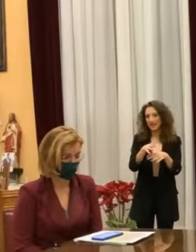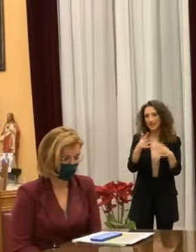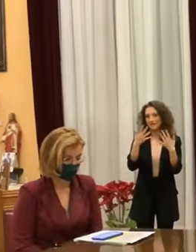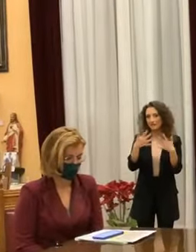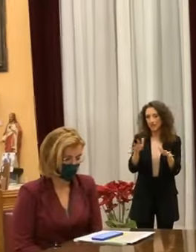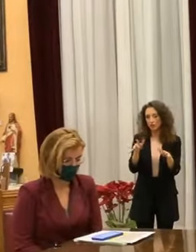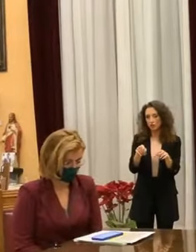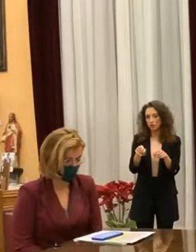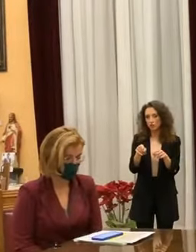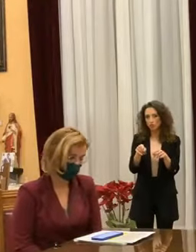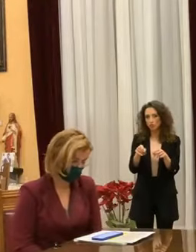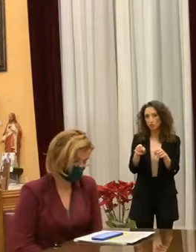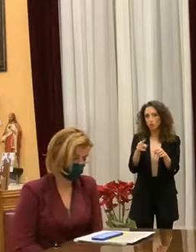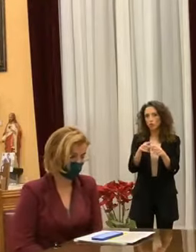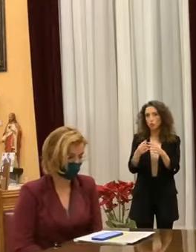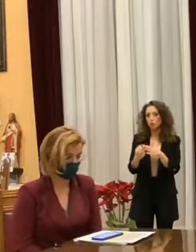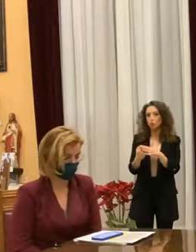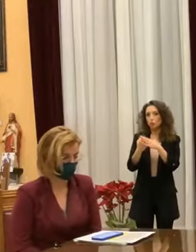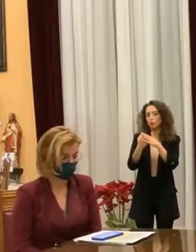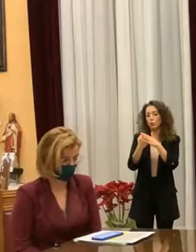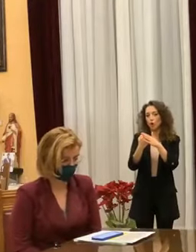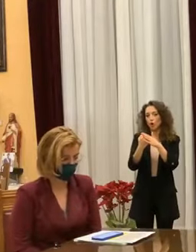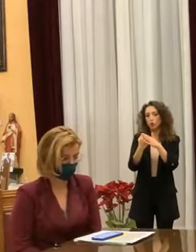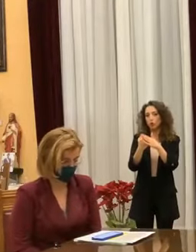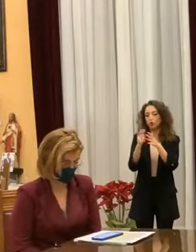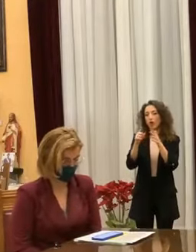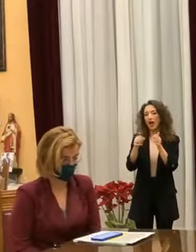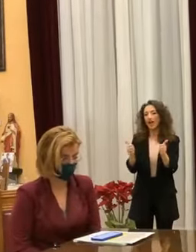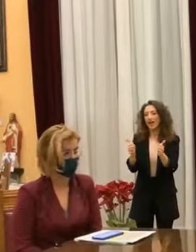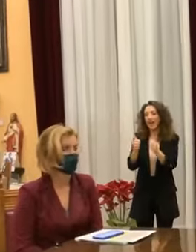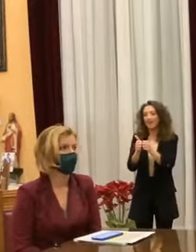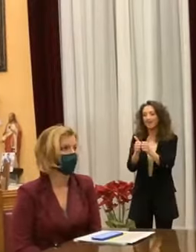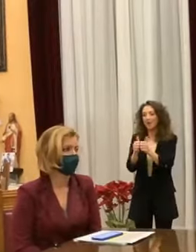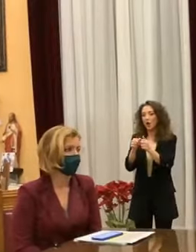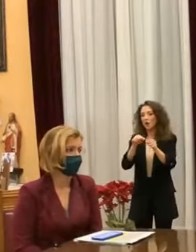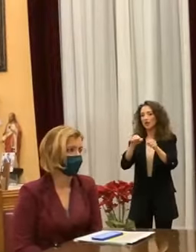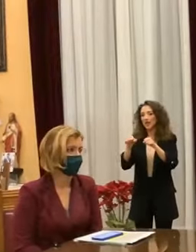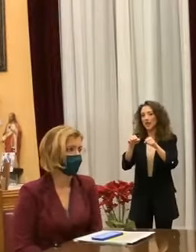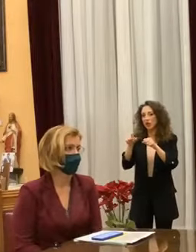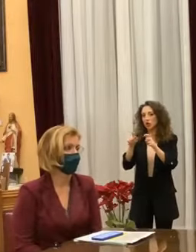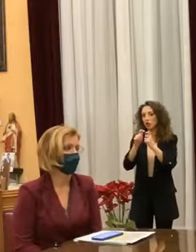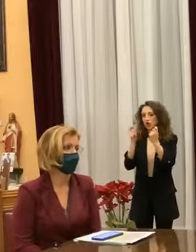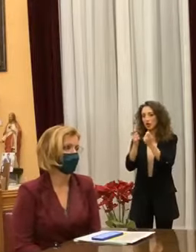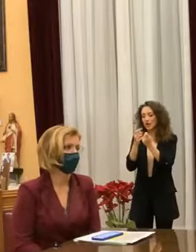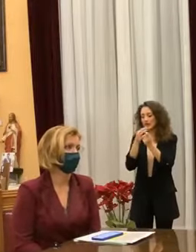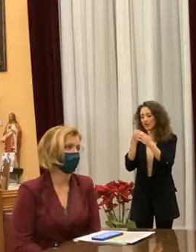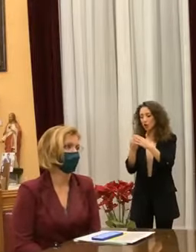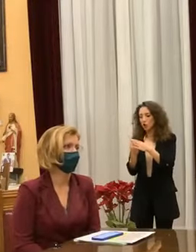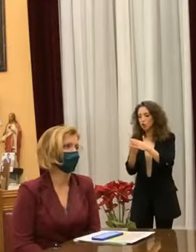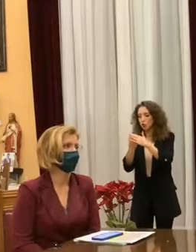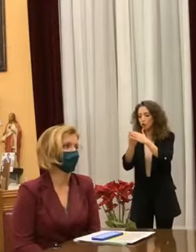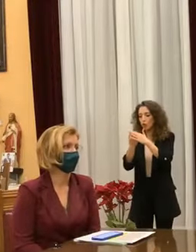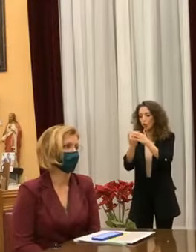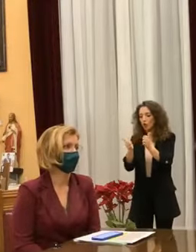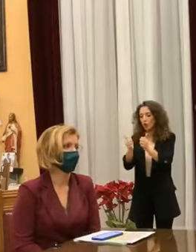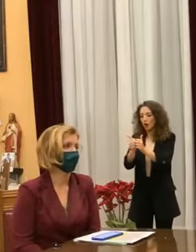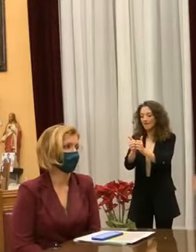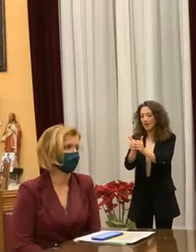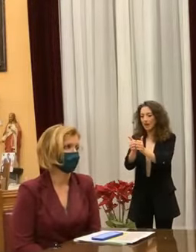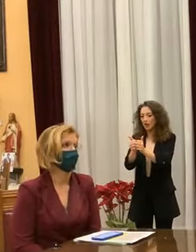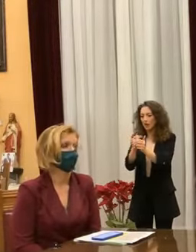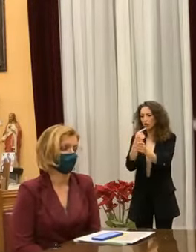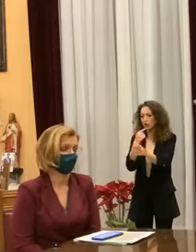compiti di supporto e affiancamento al direttore generale dell'azienda, quindi supporto e affiancamento a chi si è dimostrato